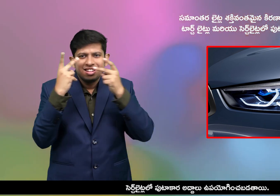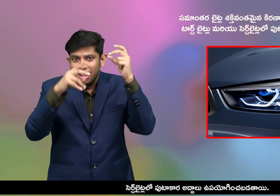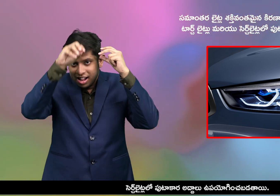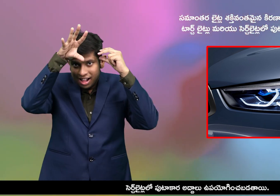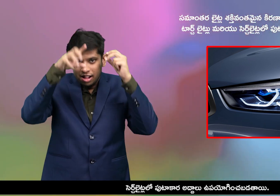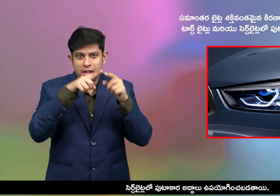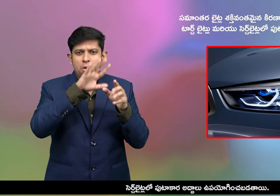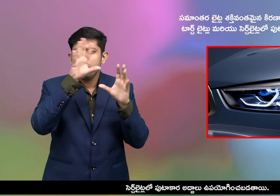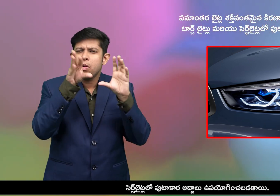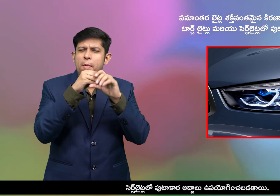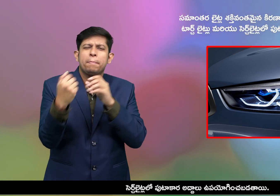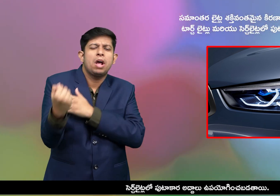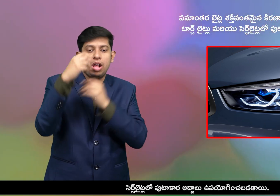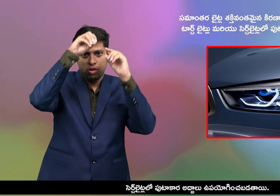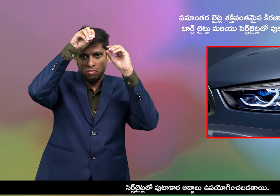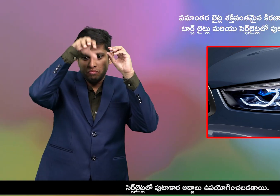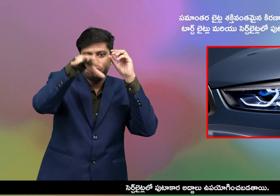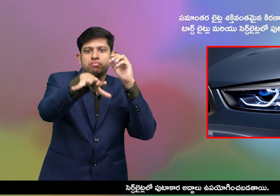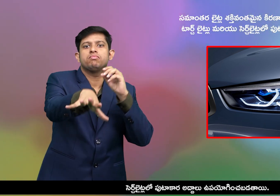లైట్లలో పుటాకార అద్దాలు ఉపయోగించబడతాయి.